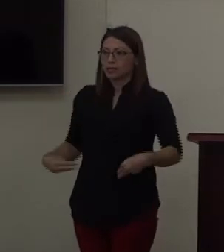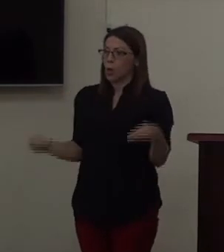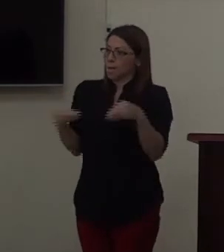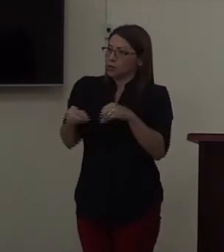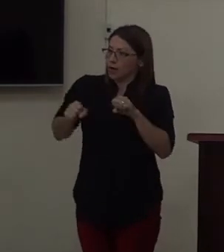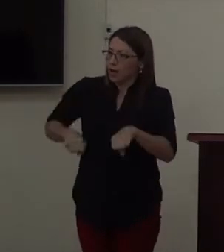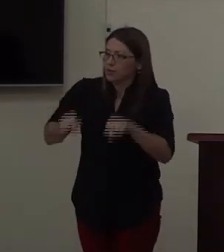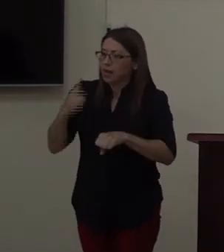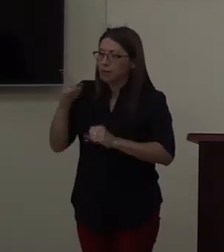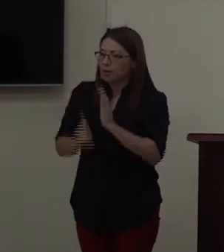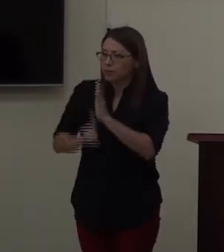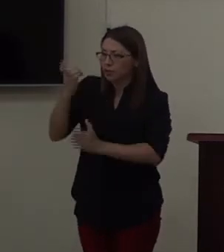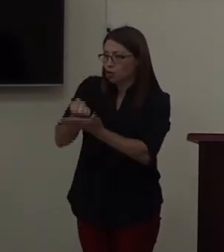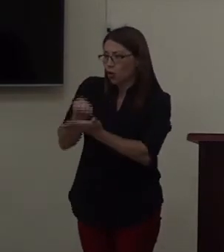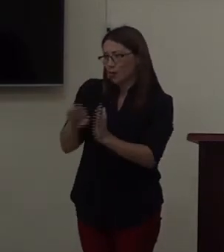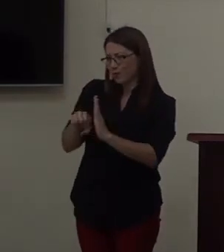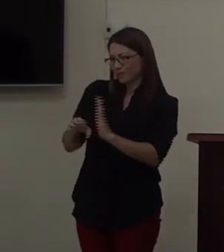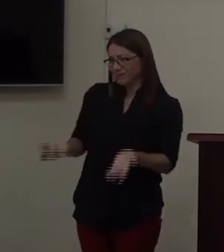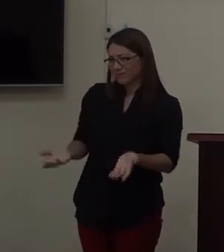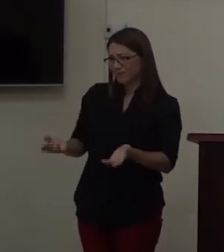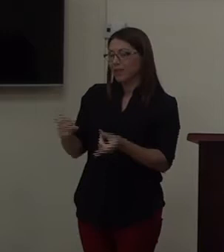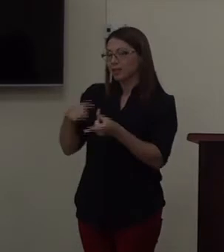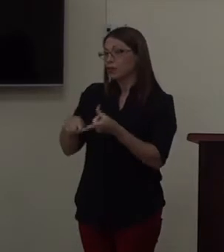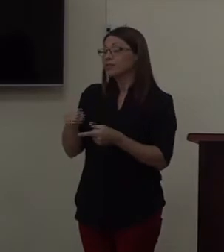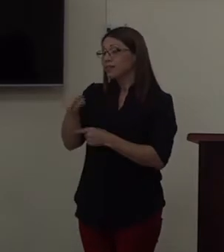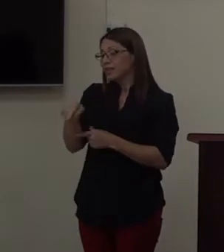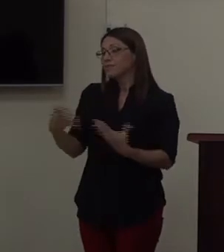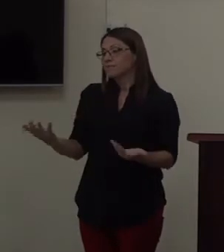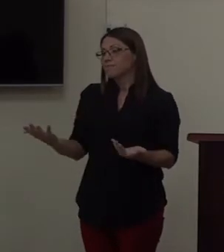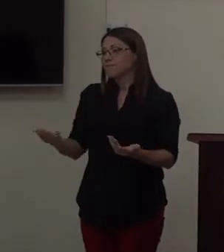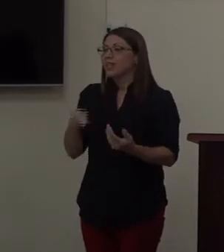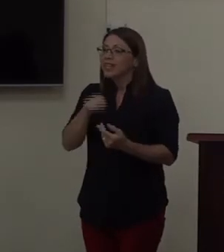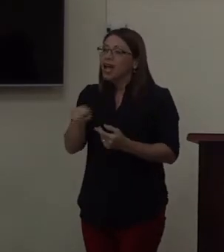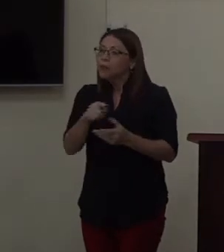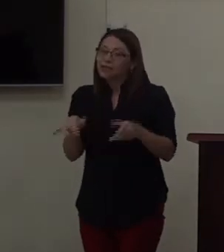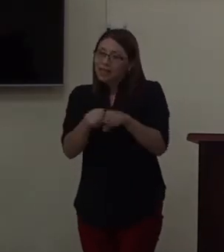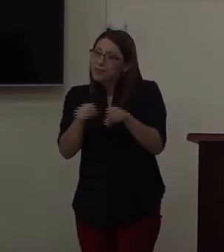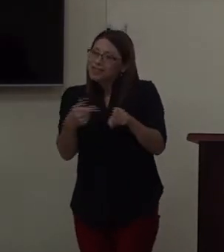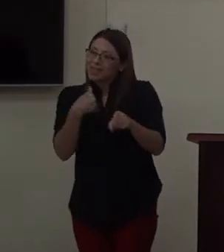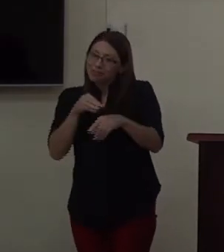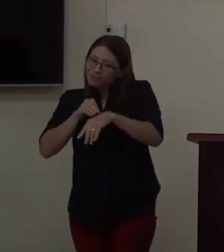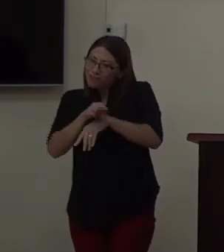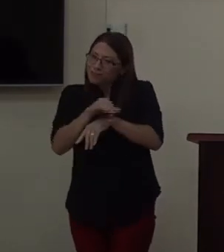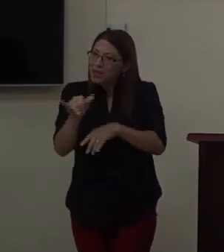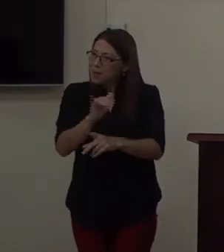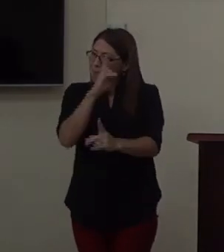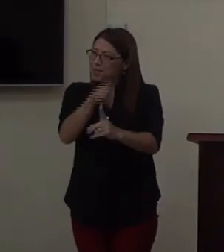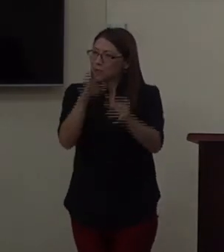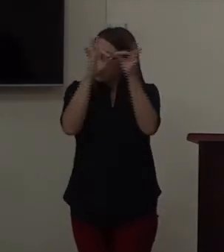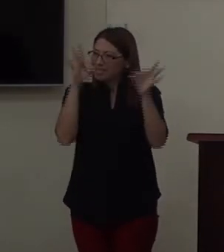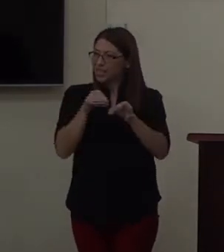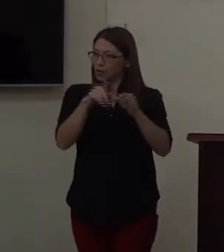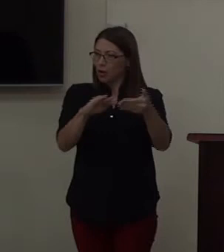¿verdad? Para el desarrollo económico, por ejemplo, entonces, digamos, chupan ese mismo prestigio de esa. Y como